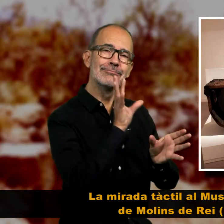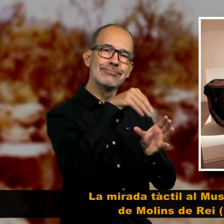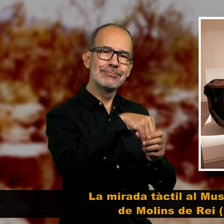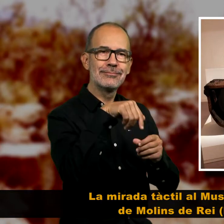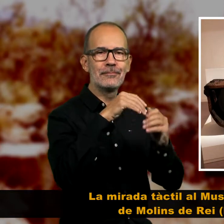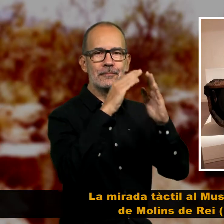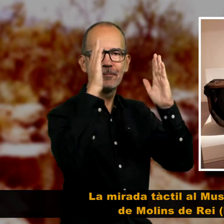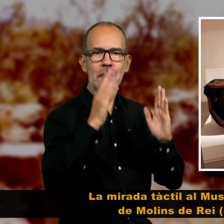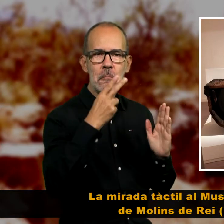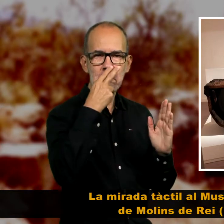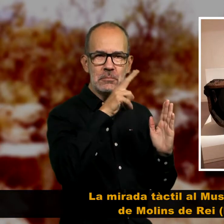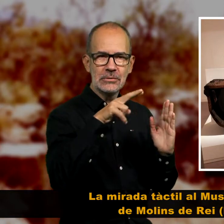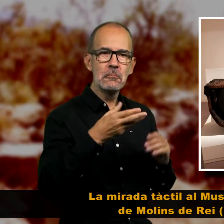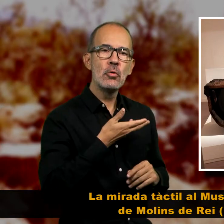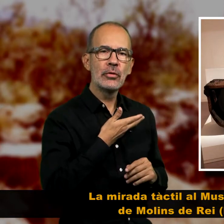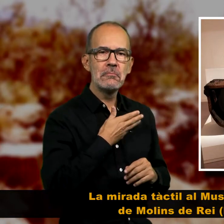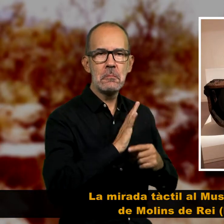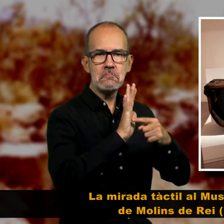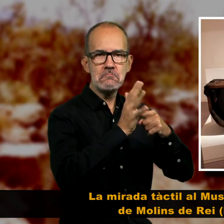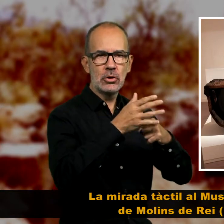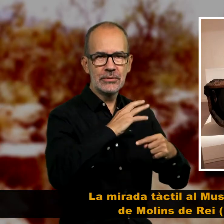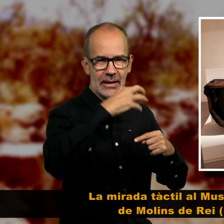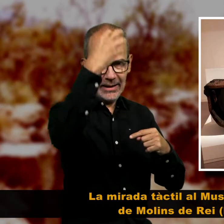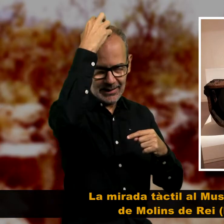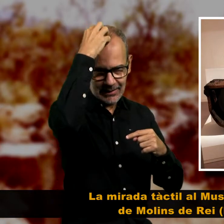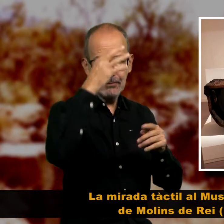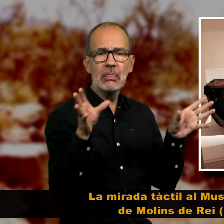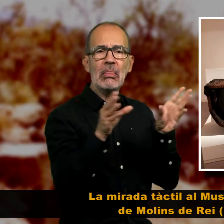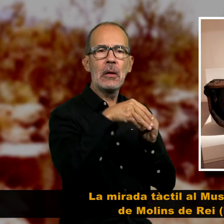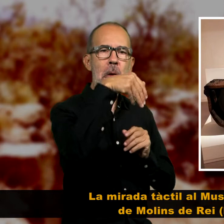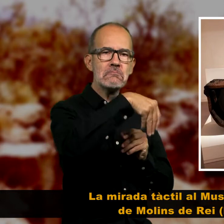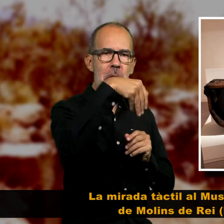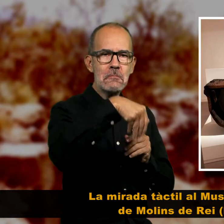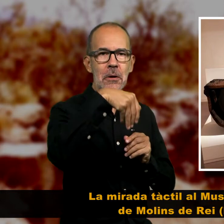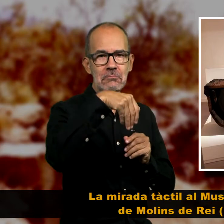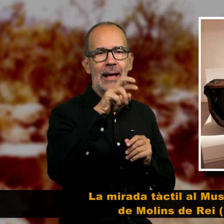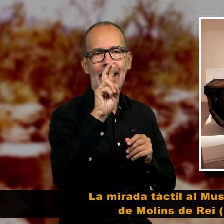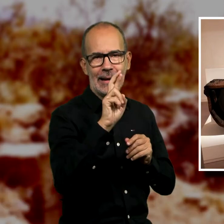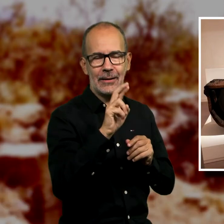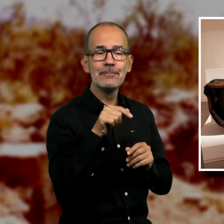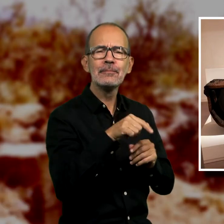La mirada tàctil al Museu Municipal de Molins de Rei, MMMR.